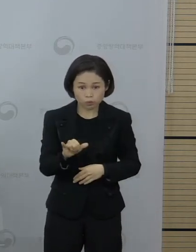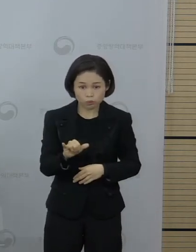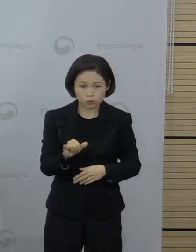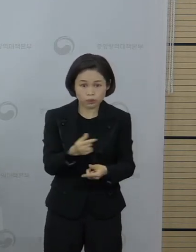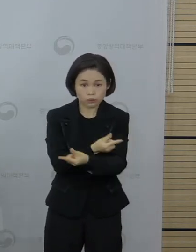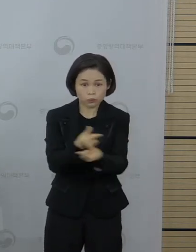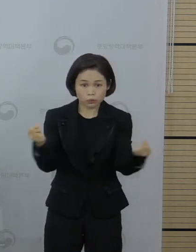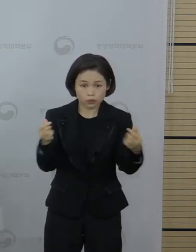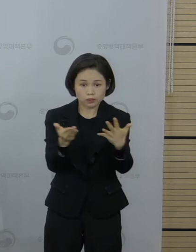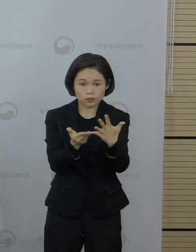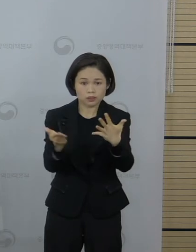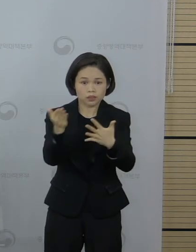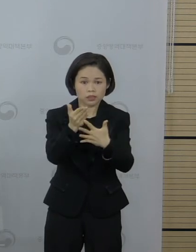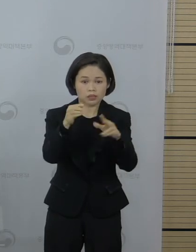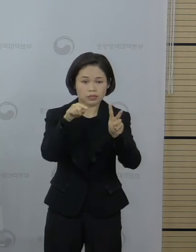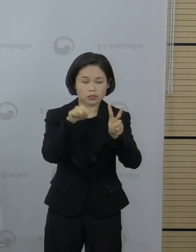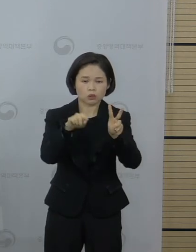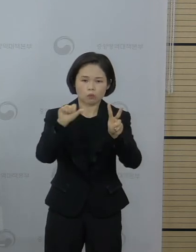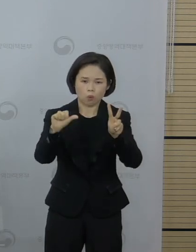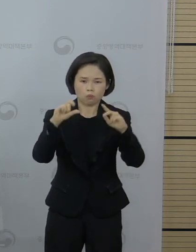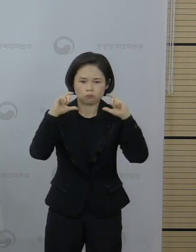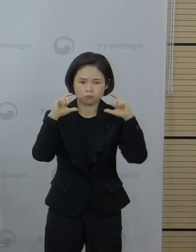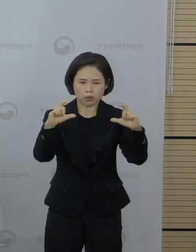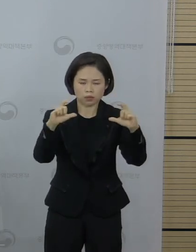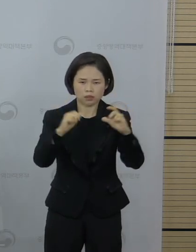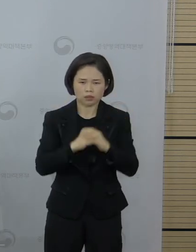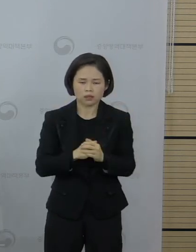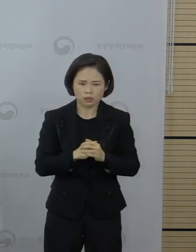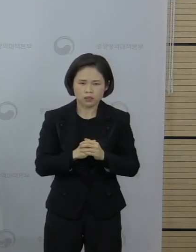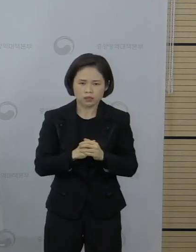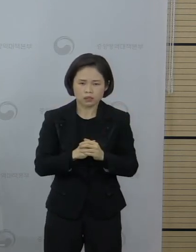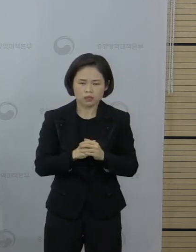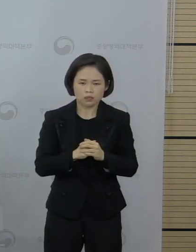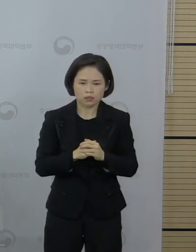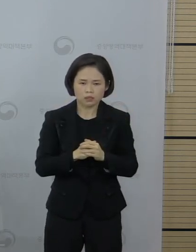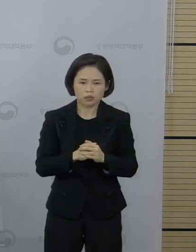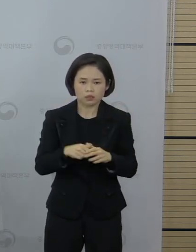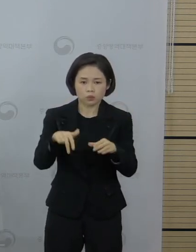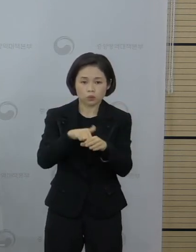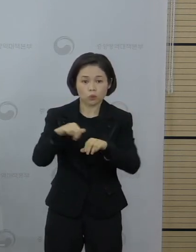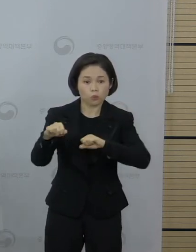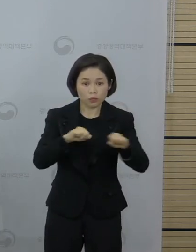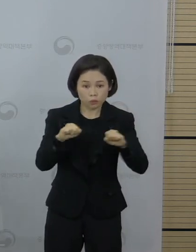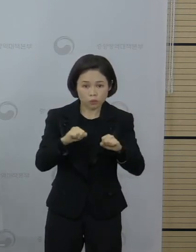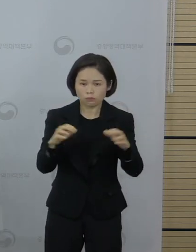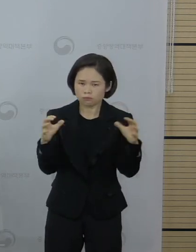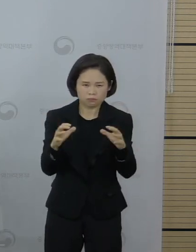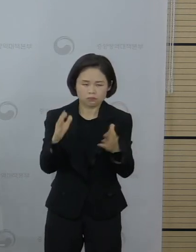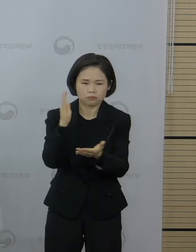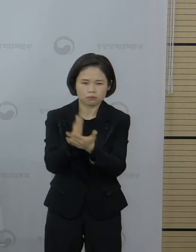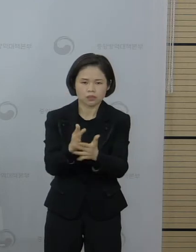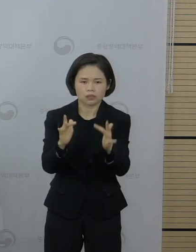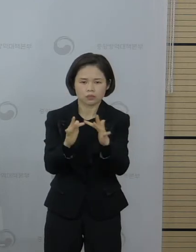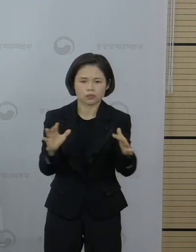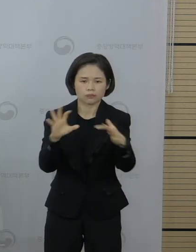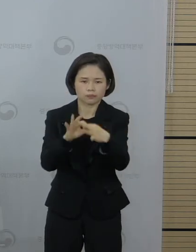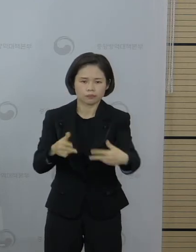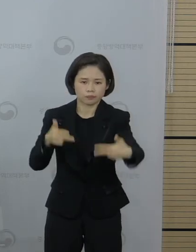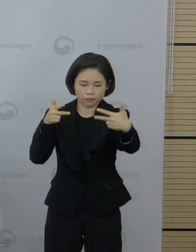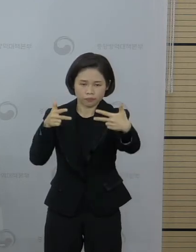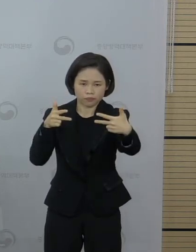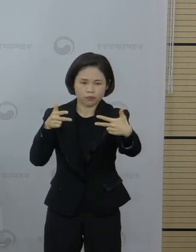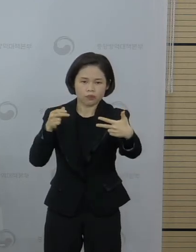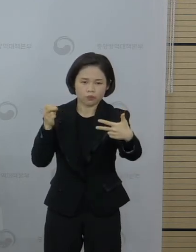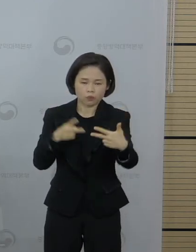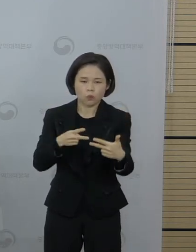조치가 확대 적용되며, 모든 종교 활동은 비대면을 원칙으로 하고, 종교시설 주간의 모임